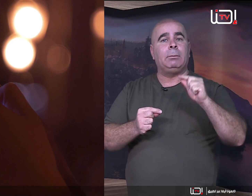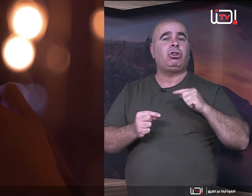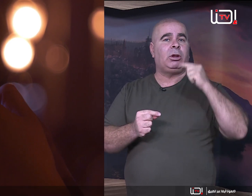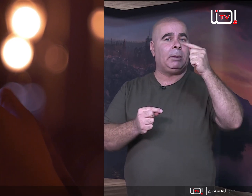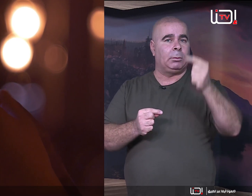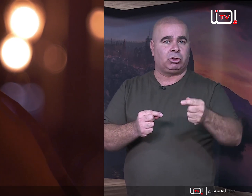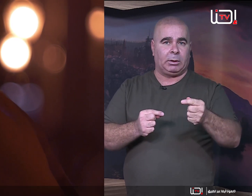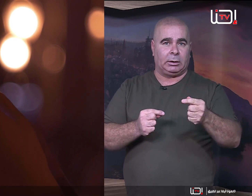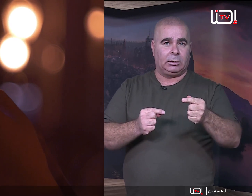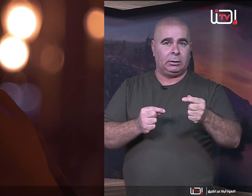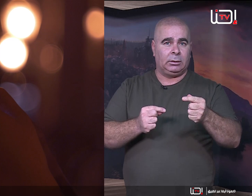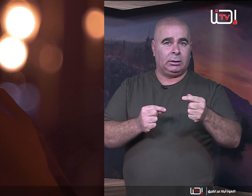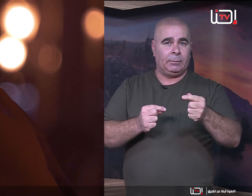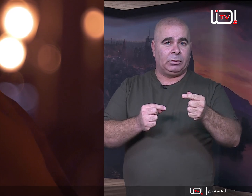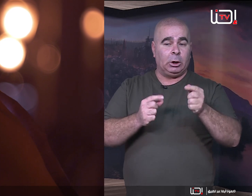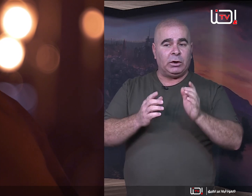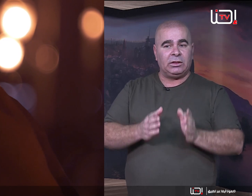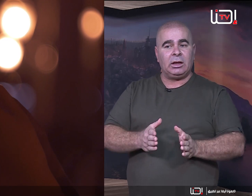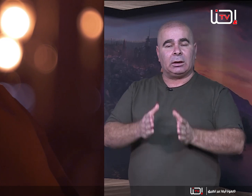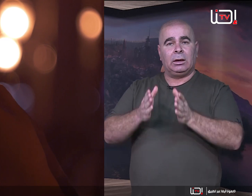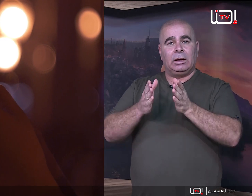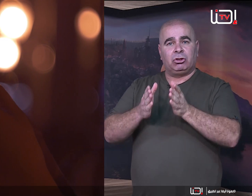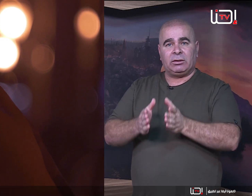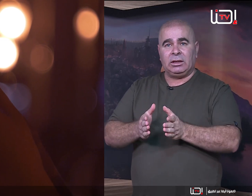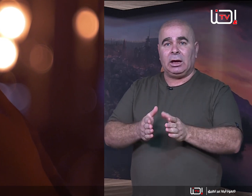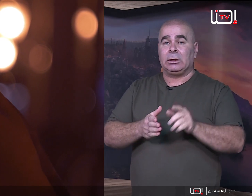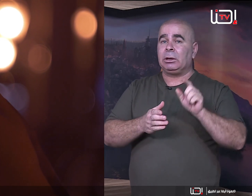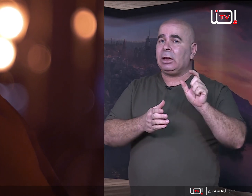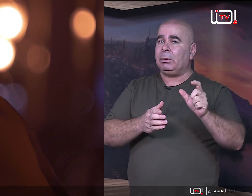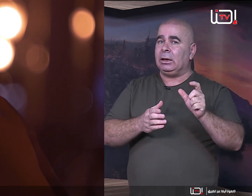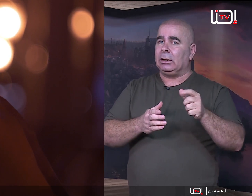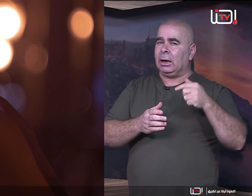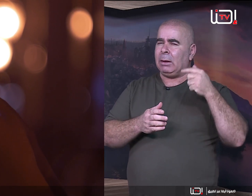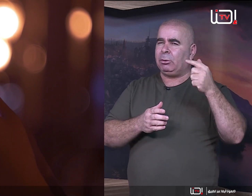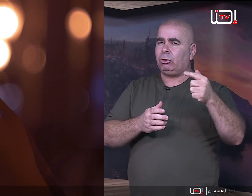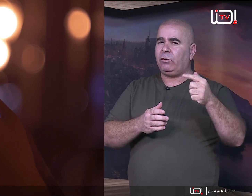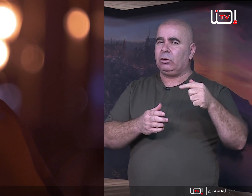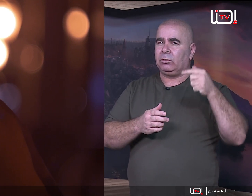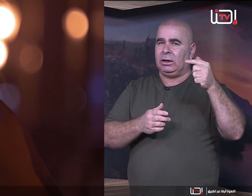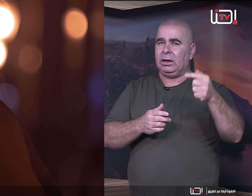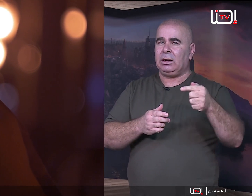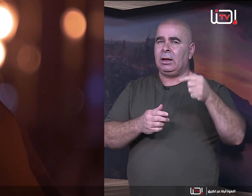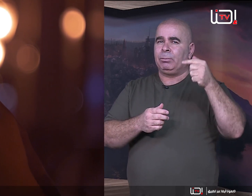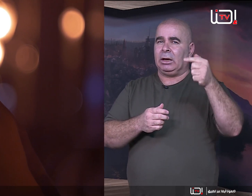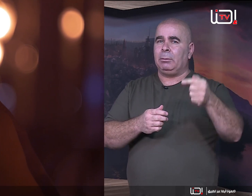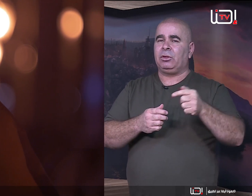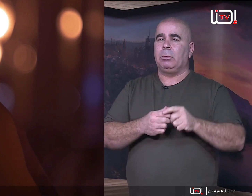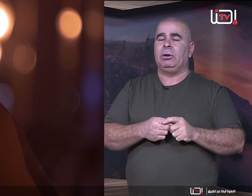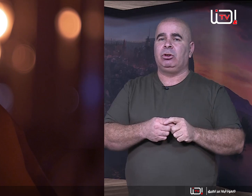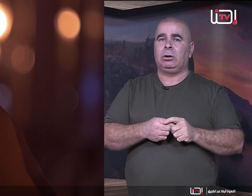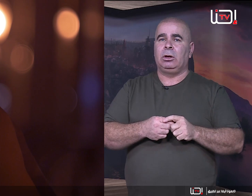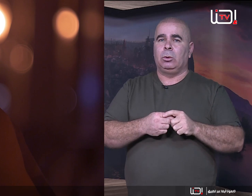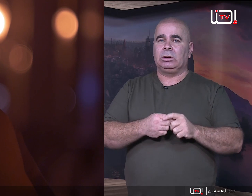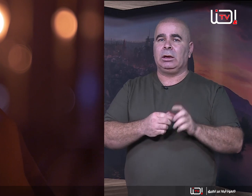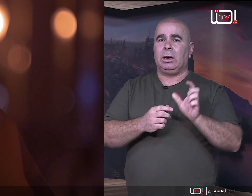مجتمعنا مش الشباب من مجتمعنا لانه في كثير شخصيات بتطلع بالليل حابب تشوف في الليل على البث